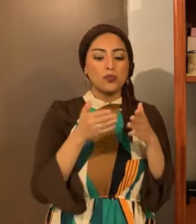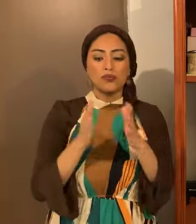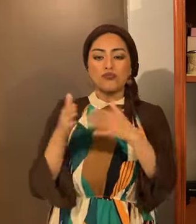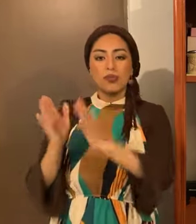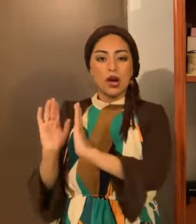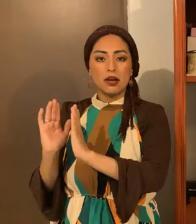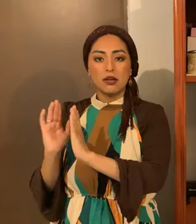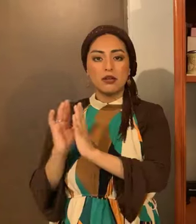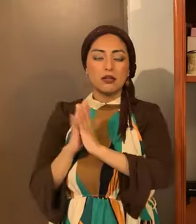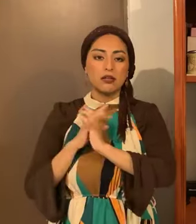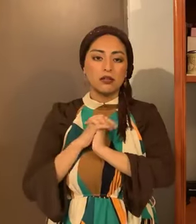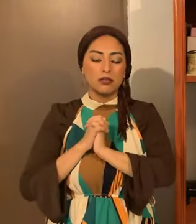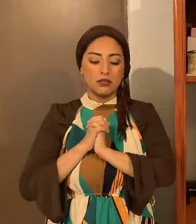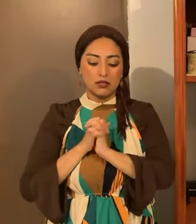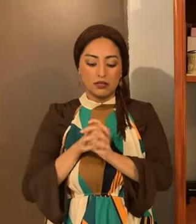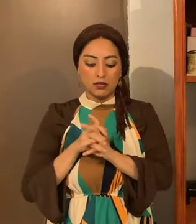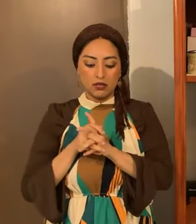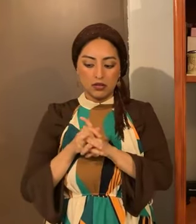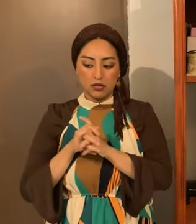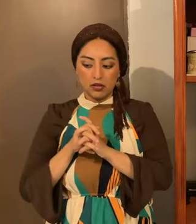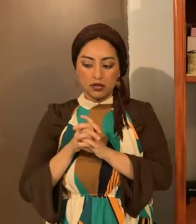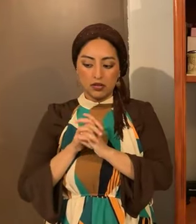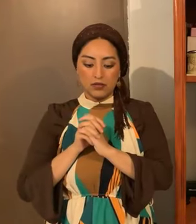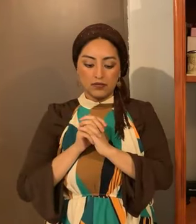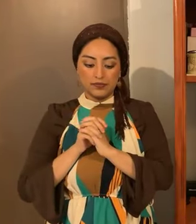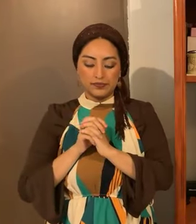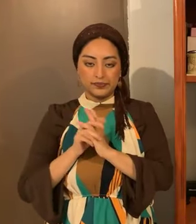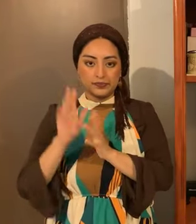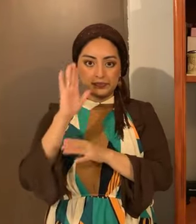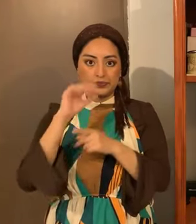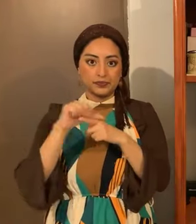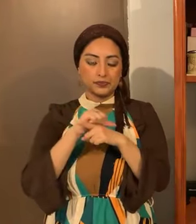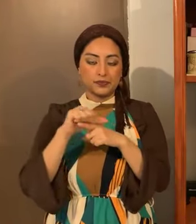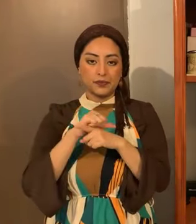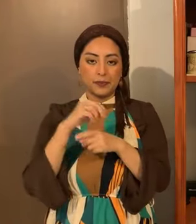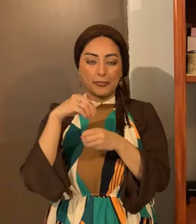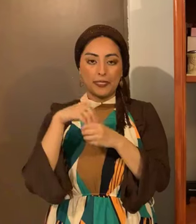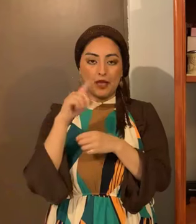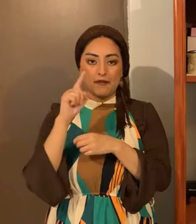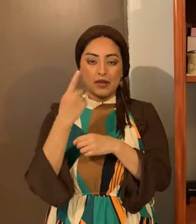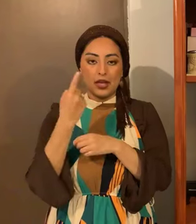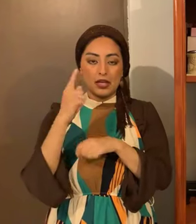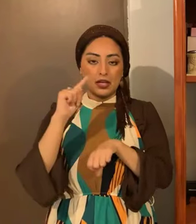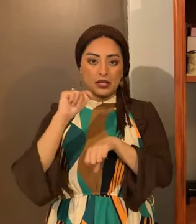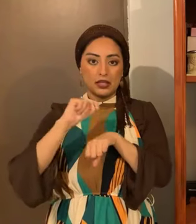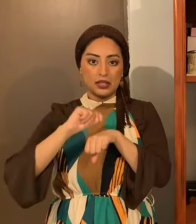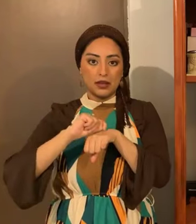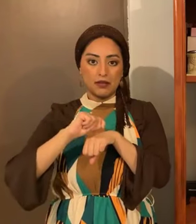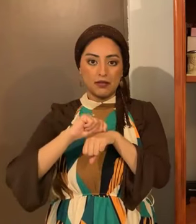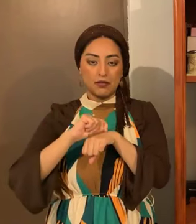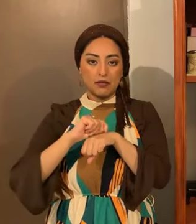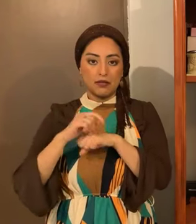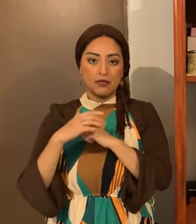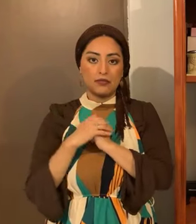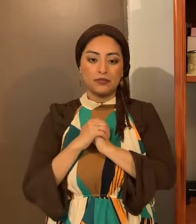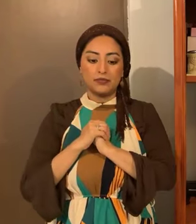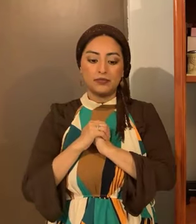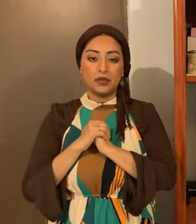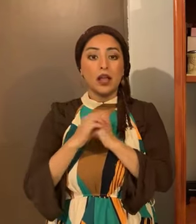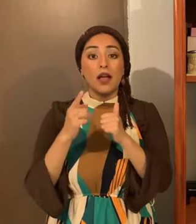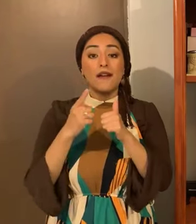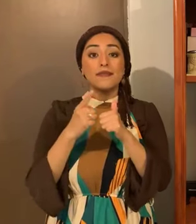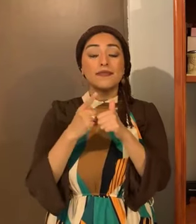que sabemos que se hacían en el templo, el primer templo, era una forma melodiosa o